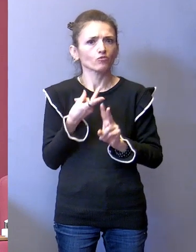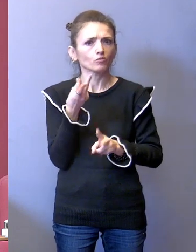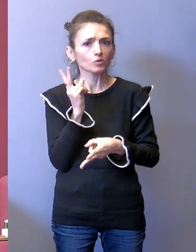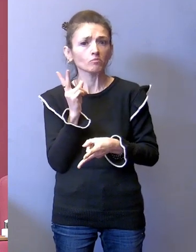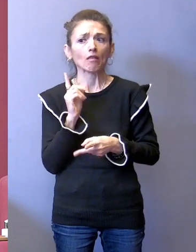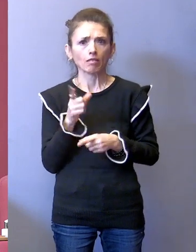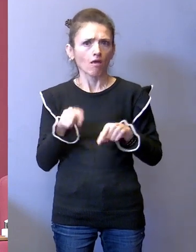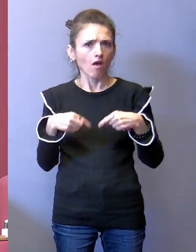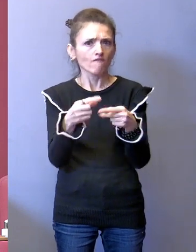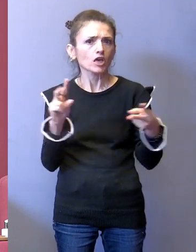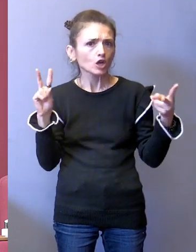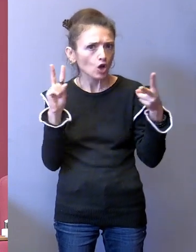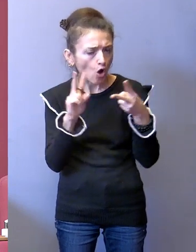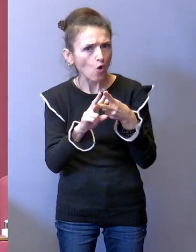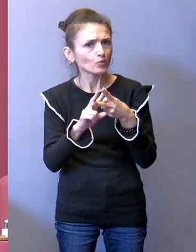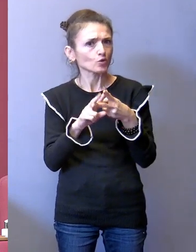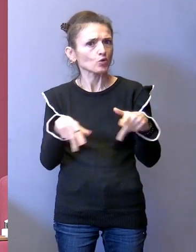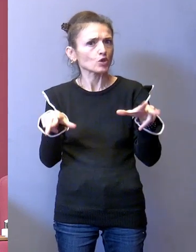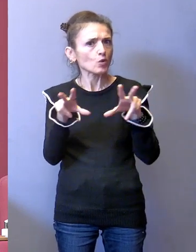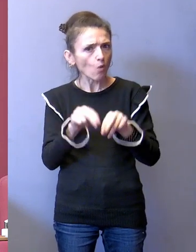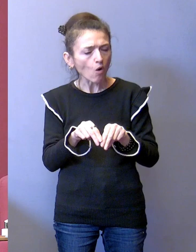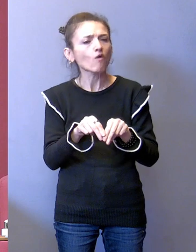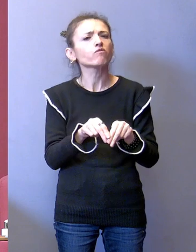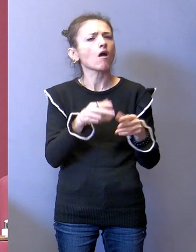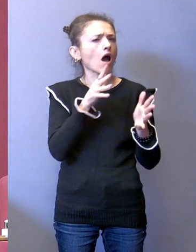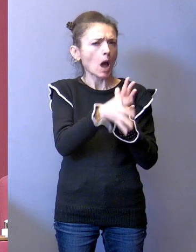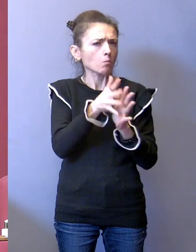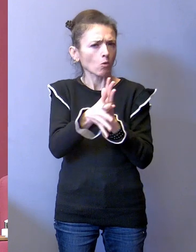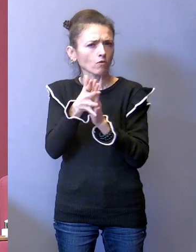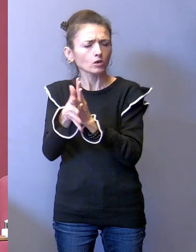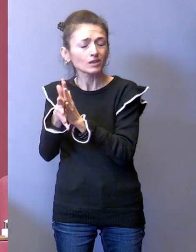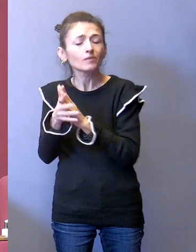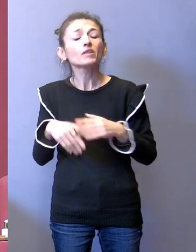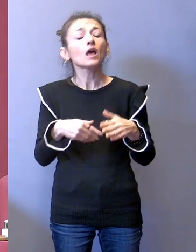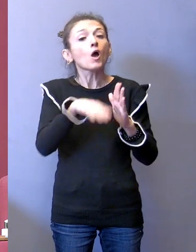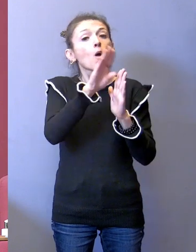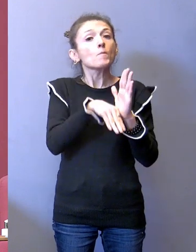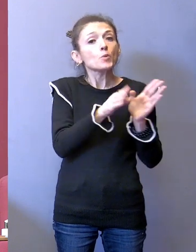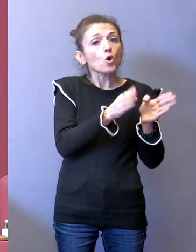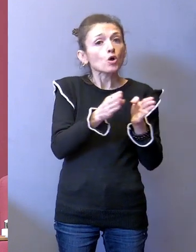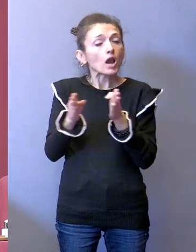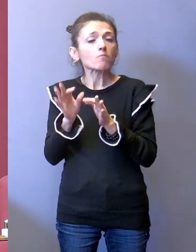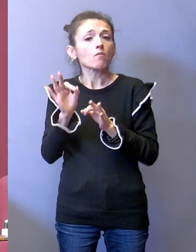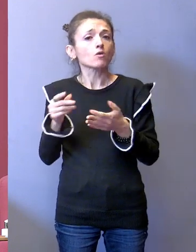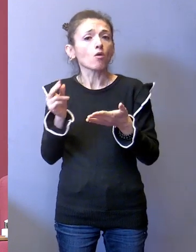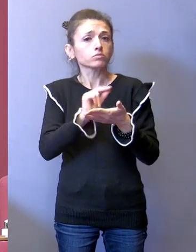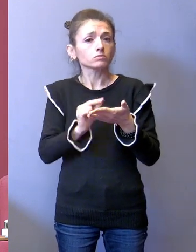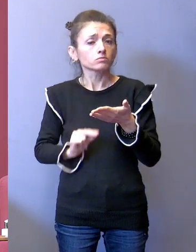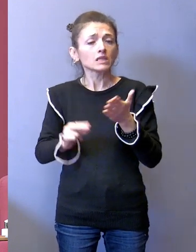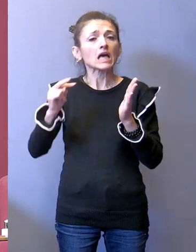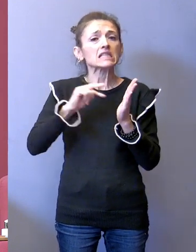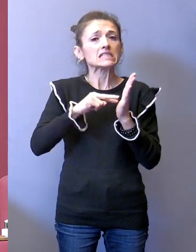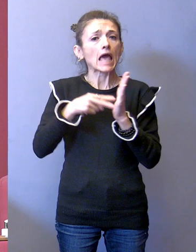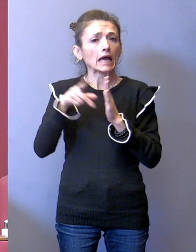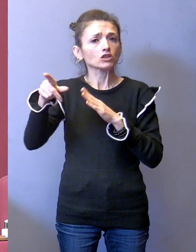tutti questi temi il cronoprogramma è stato stilato dei tecnici della direzione del dottor macalda che si occupa